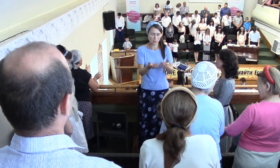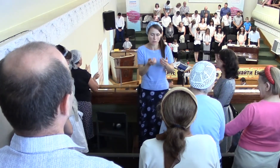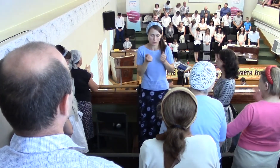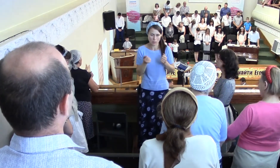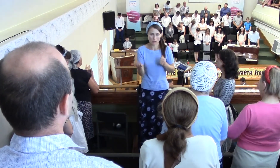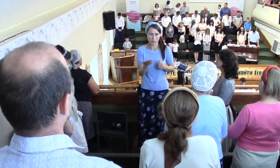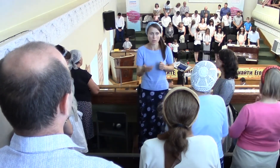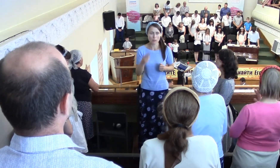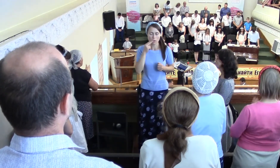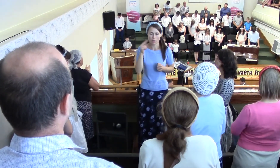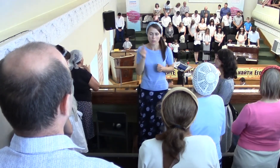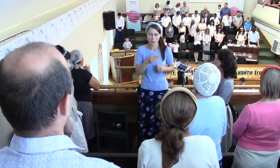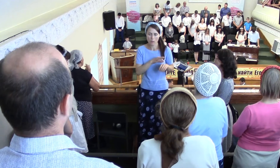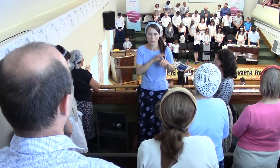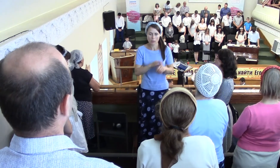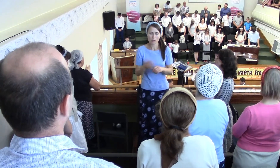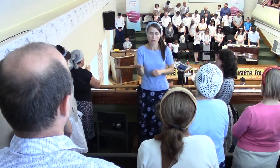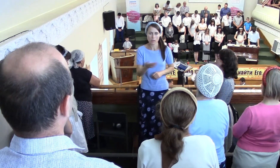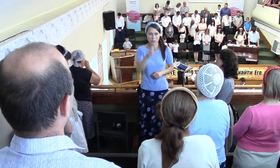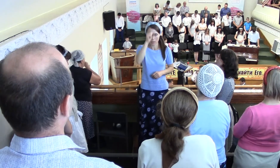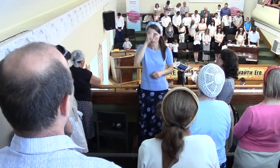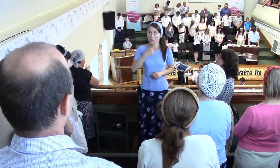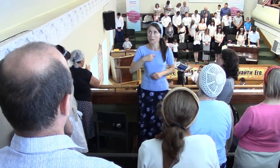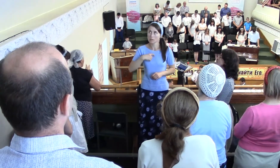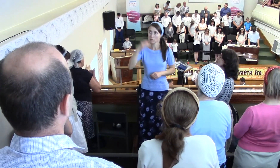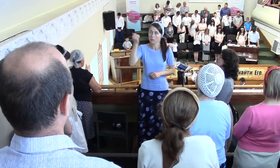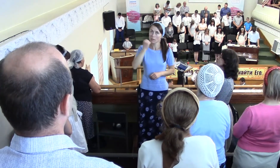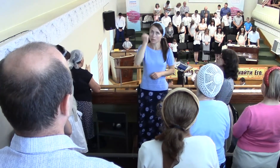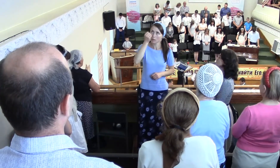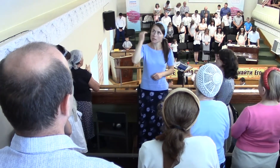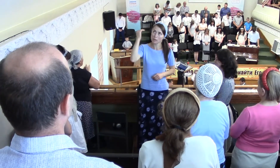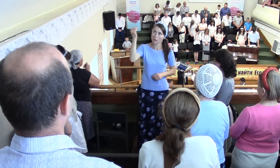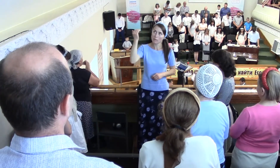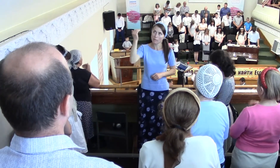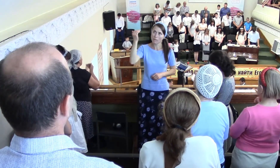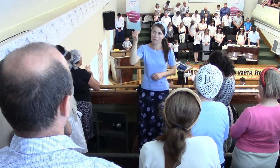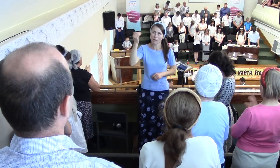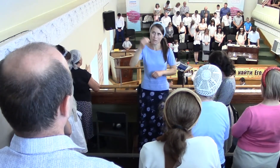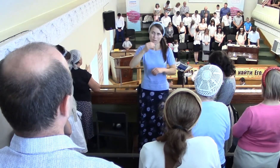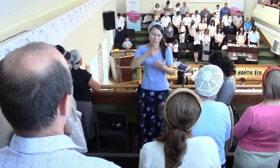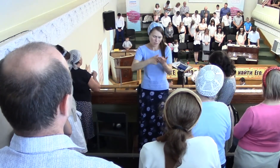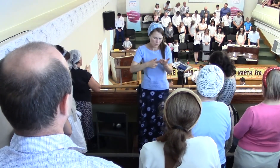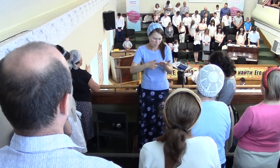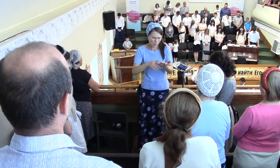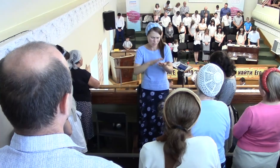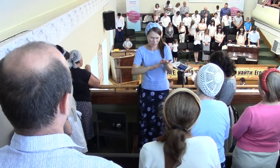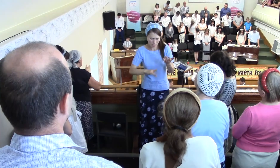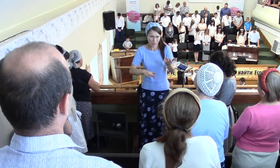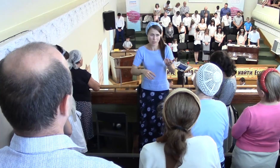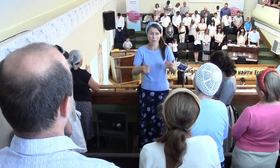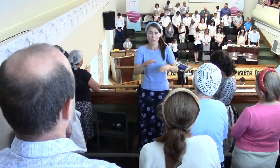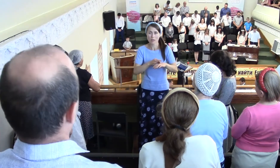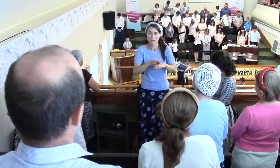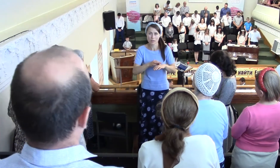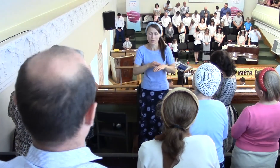понес, Господи, наши грехи на Себе. Мы благодарны за Его избитое, измученное, плеванное тело, и мы